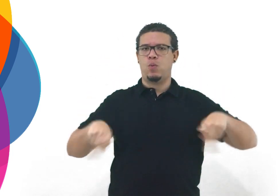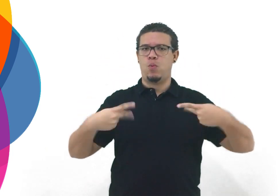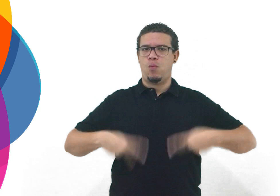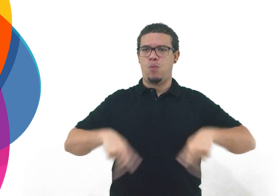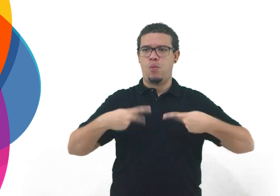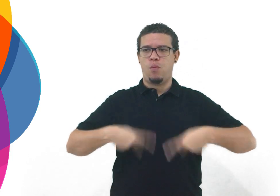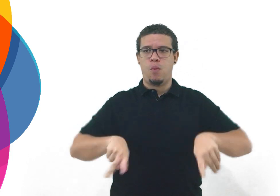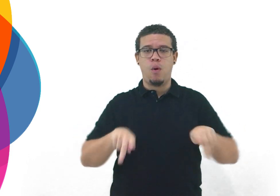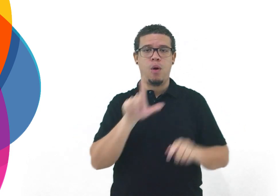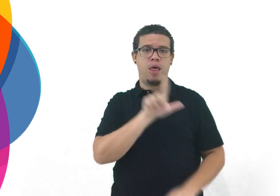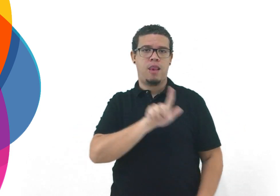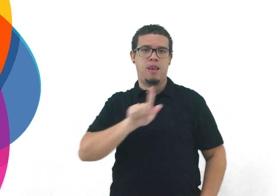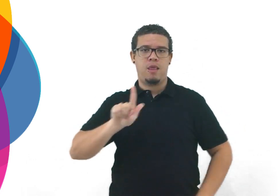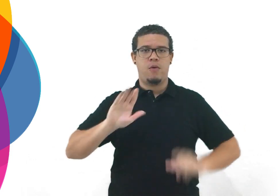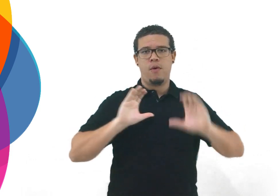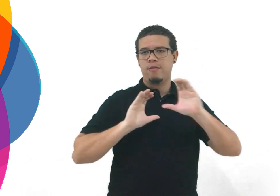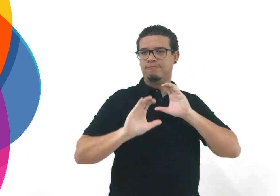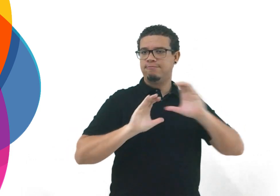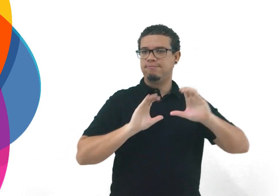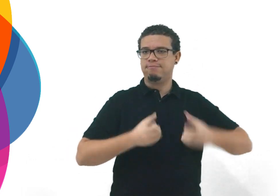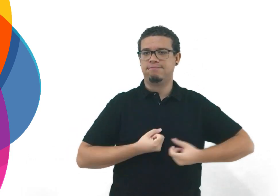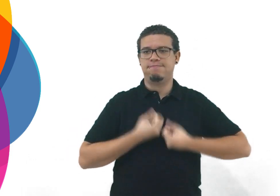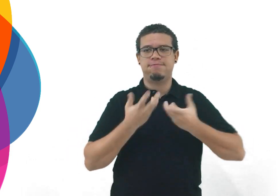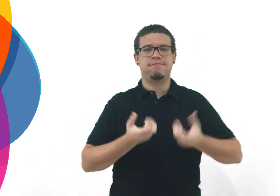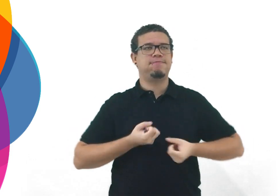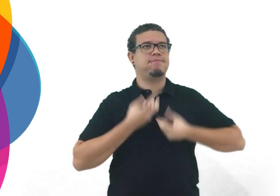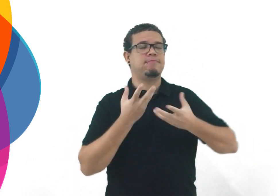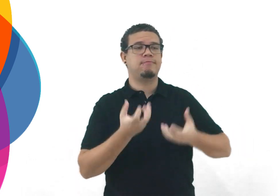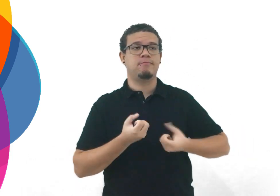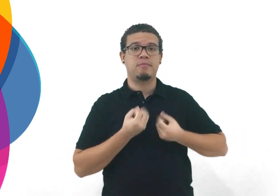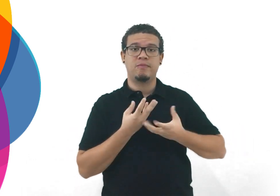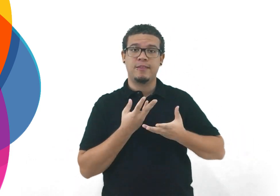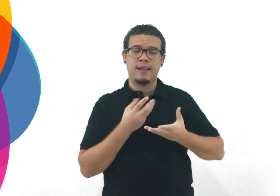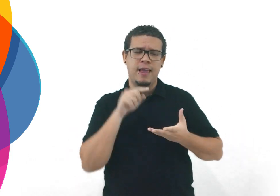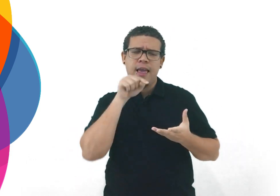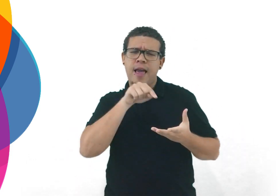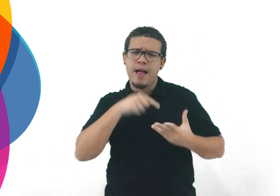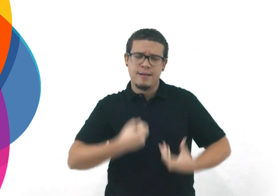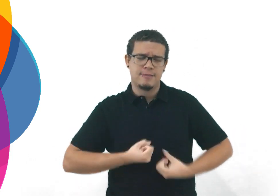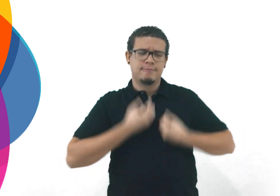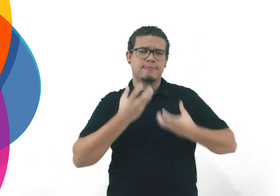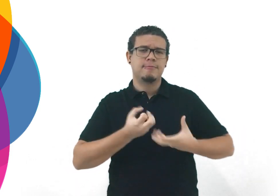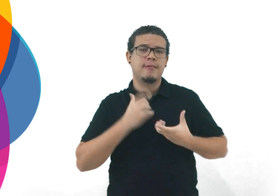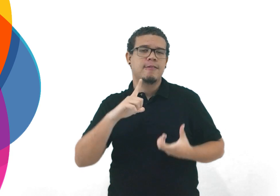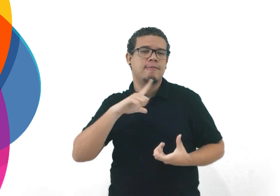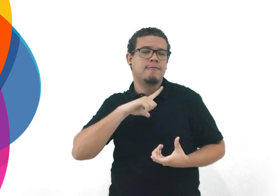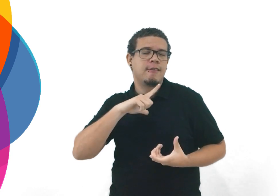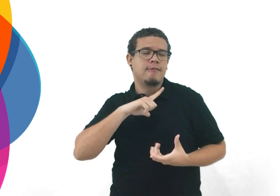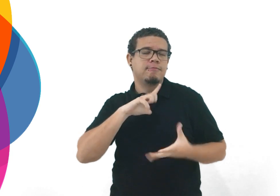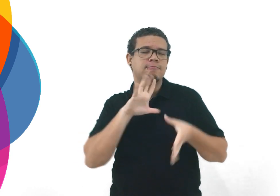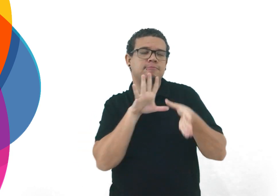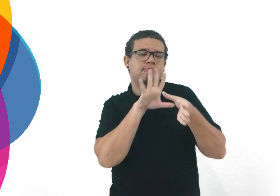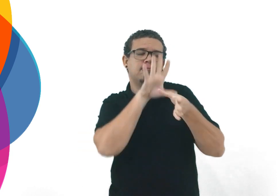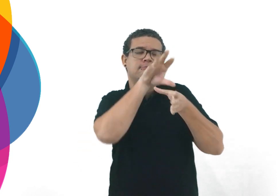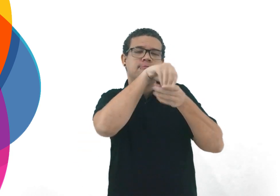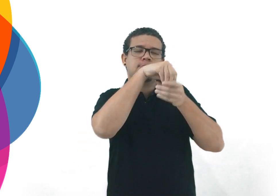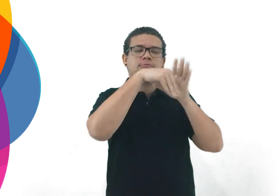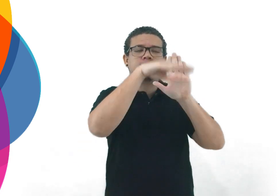A linguística se preocupa com a natureza da linguagem e da